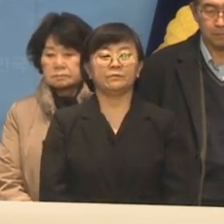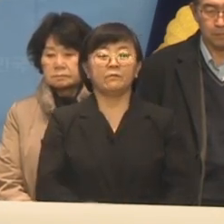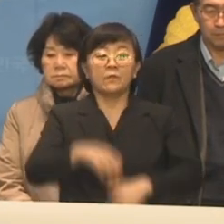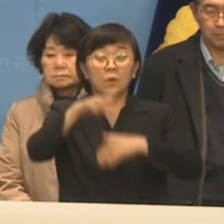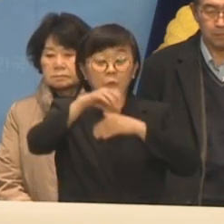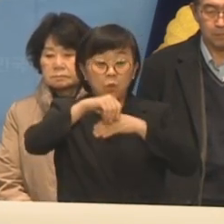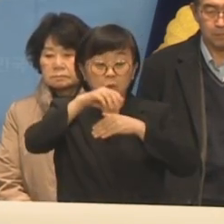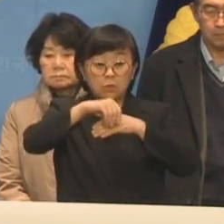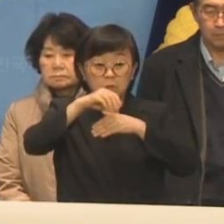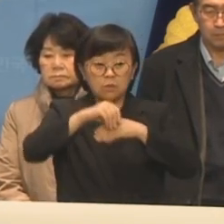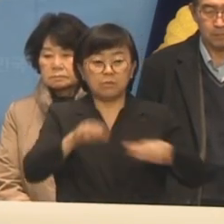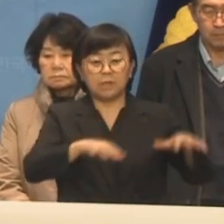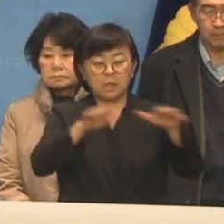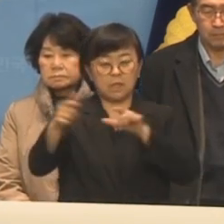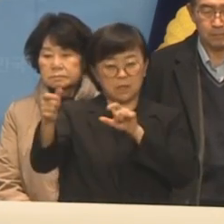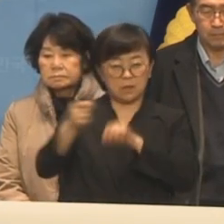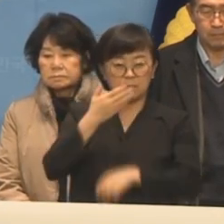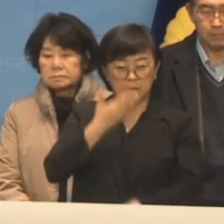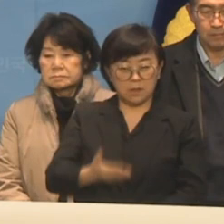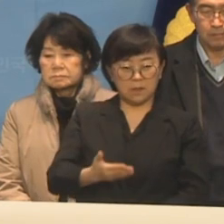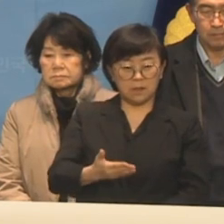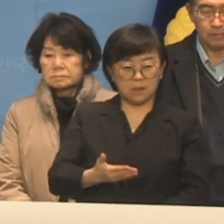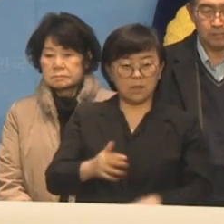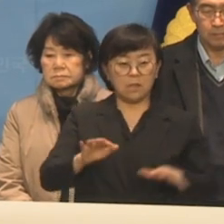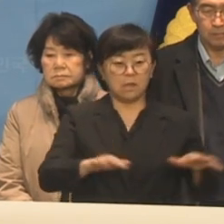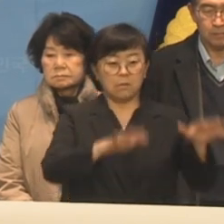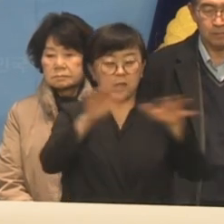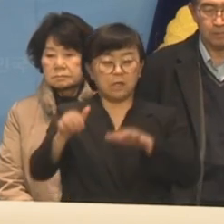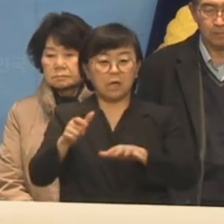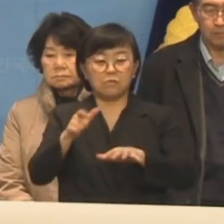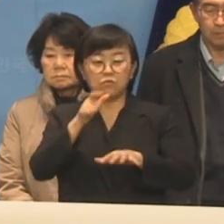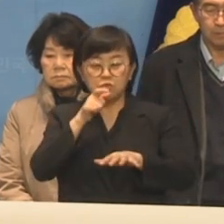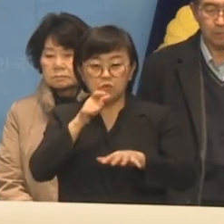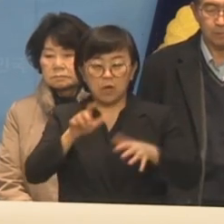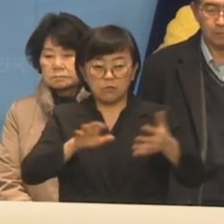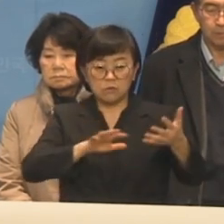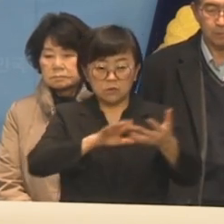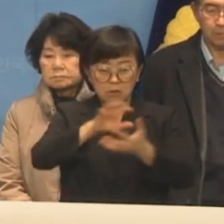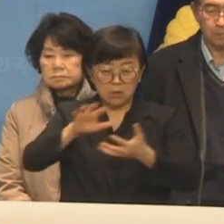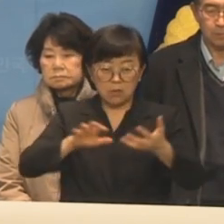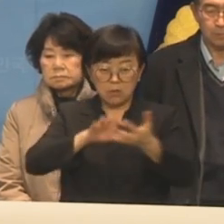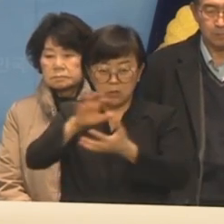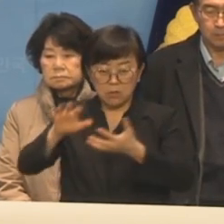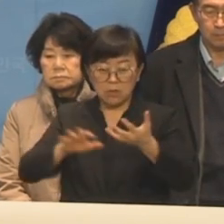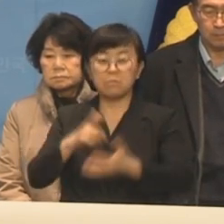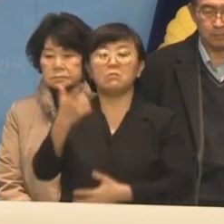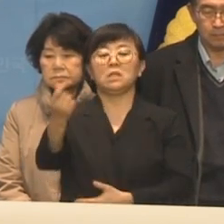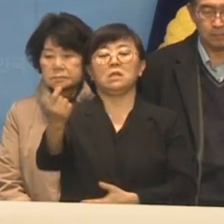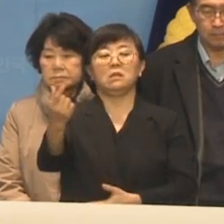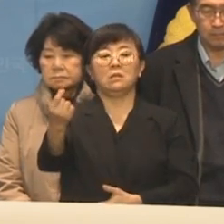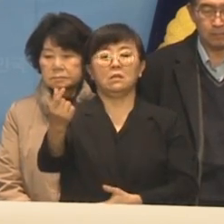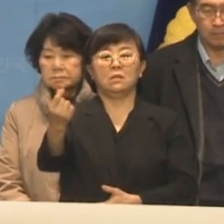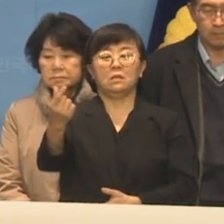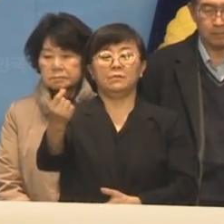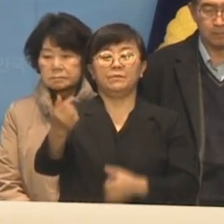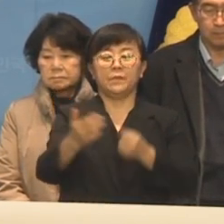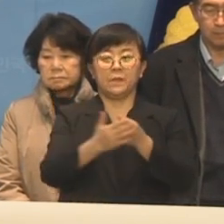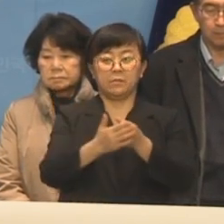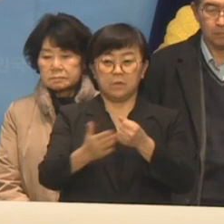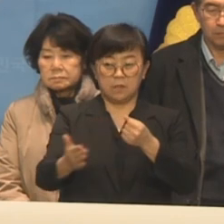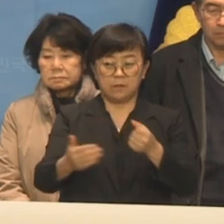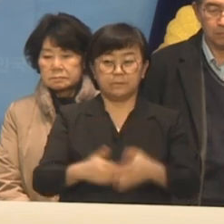오염수가 바다에 가까울수록 바닷물과 섞임으로 희석되는 게 당연하기 때문입니다.